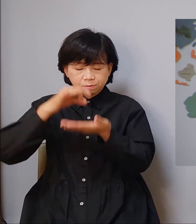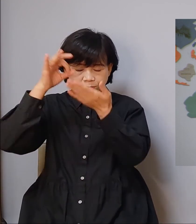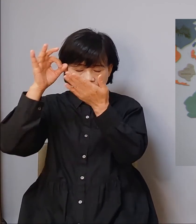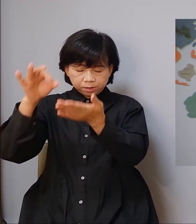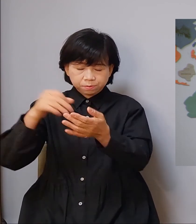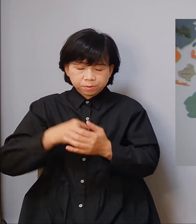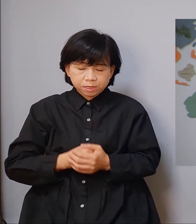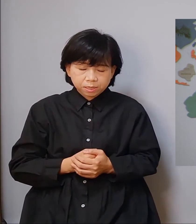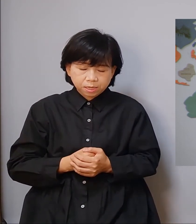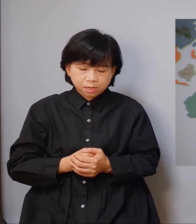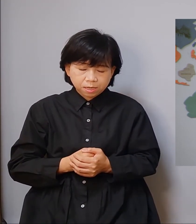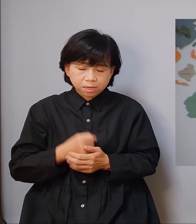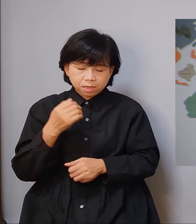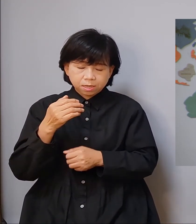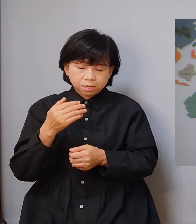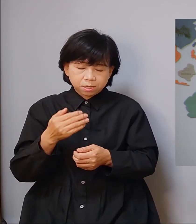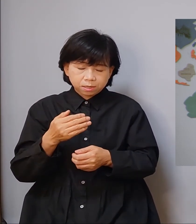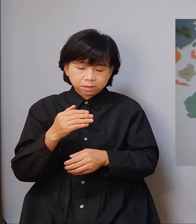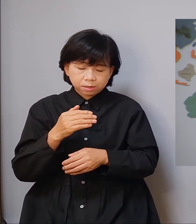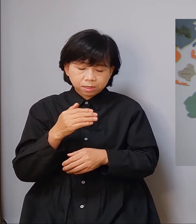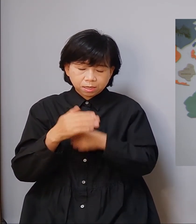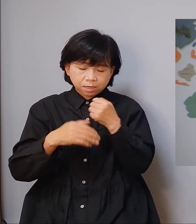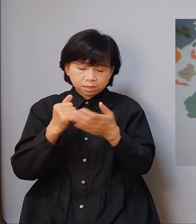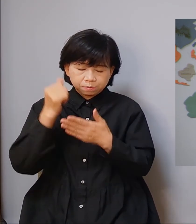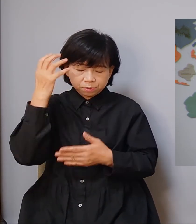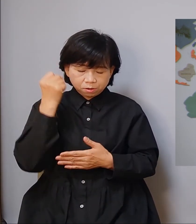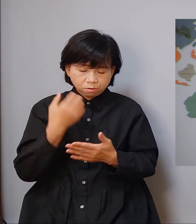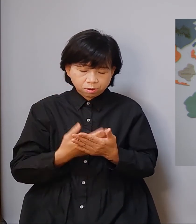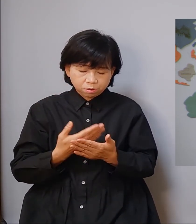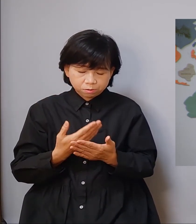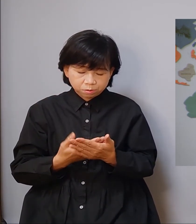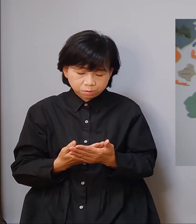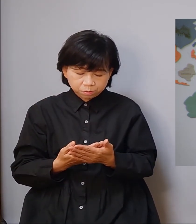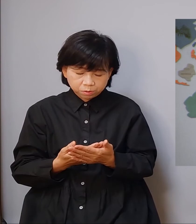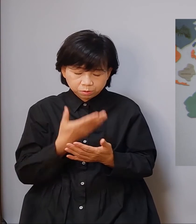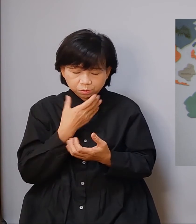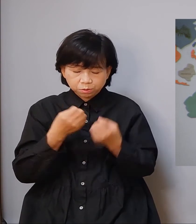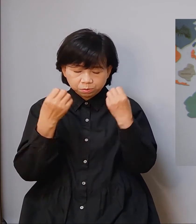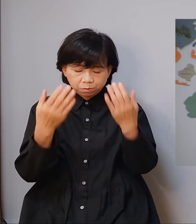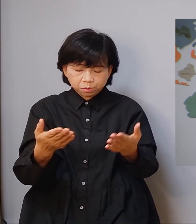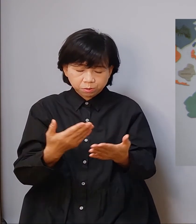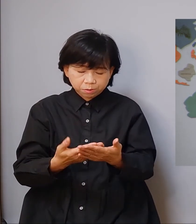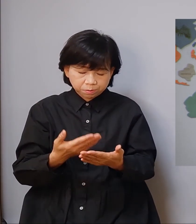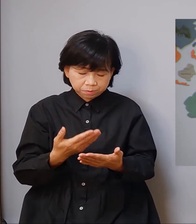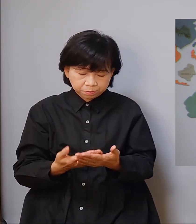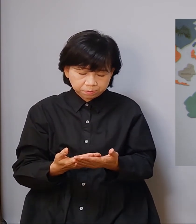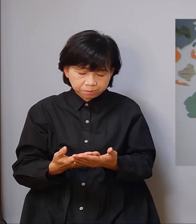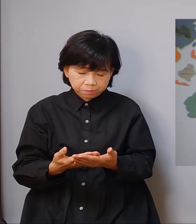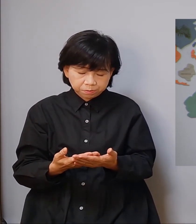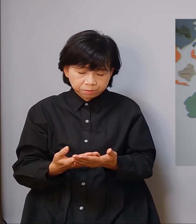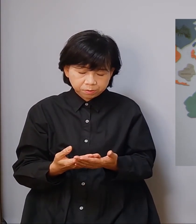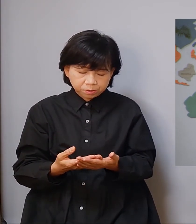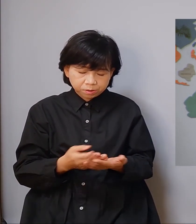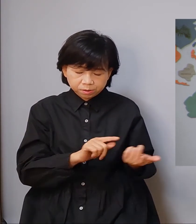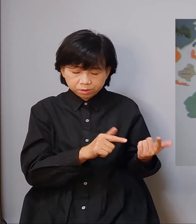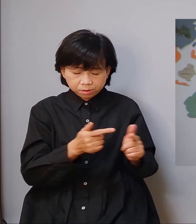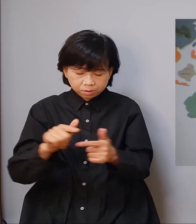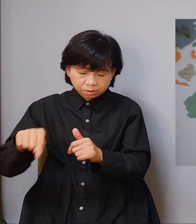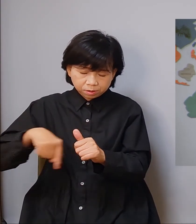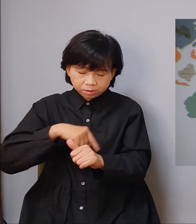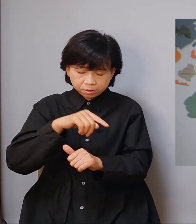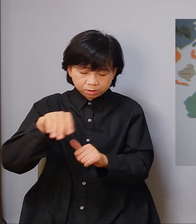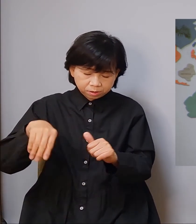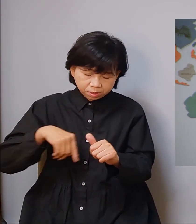예물로도 올려드리오니 드려진 손길들 하나님 일일이 다 기억하시고 축복하시며 또한 이래저래 상황이 여의치 않아서